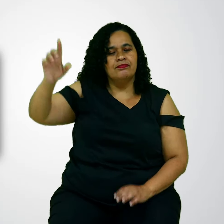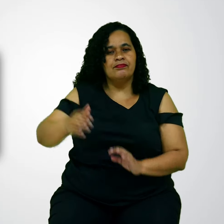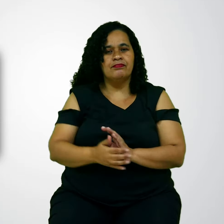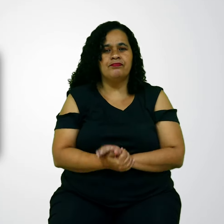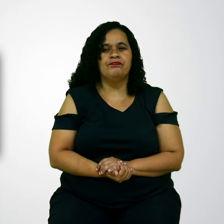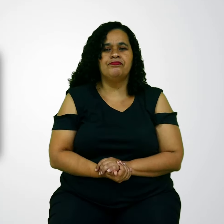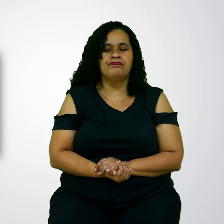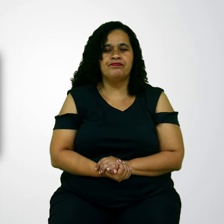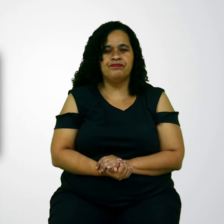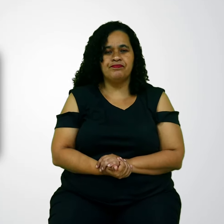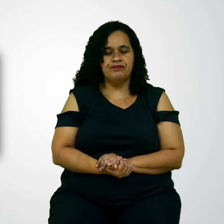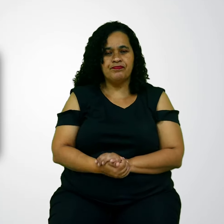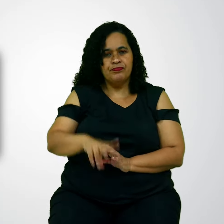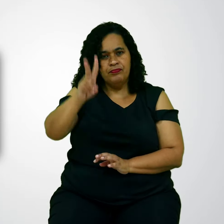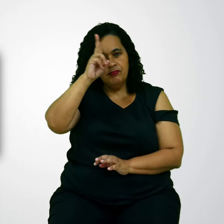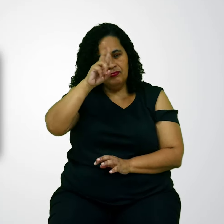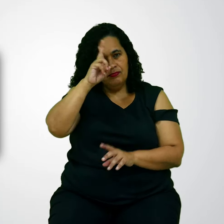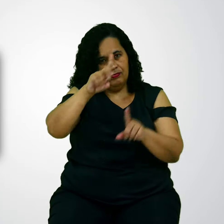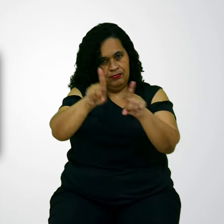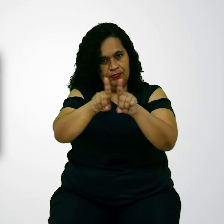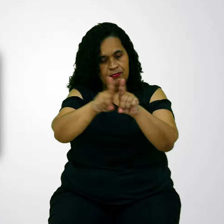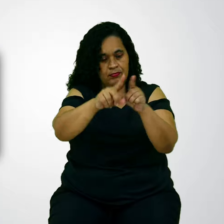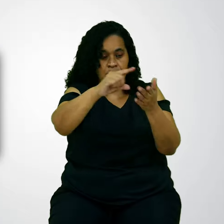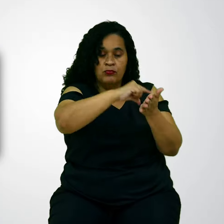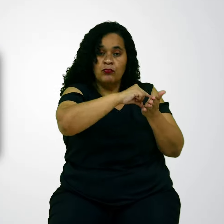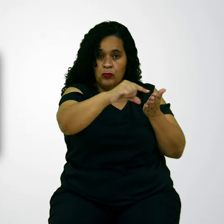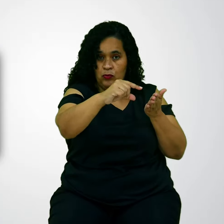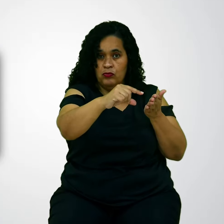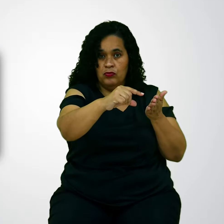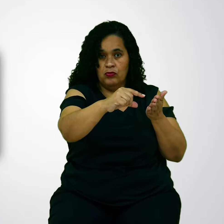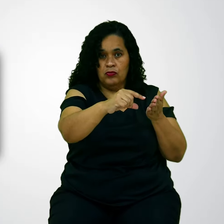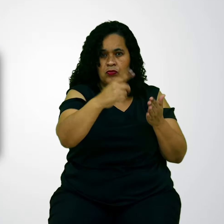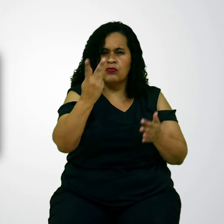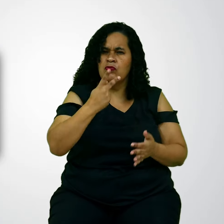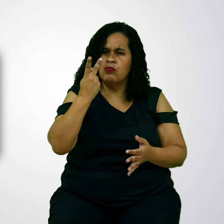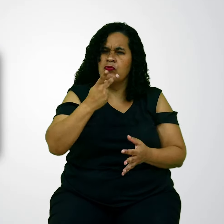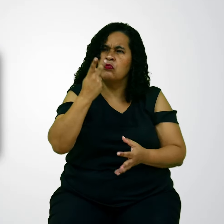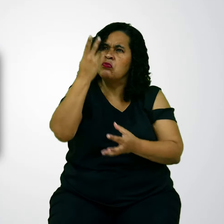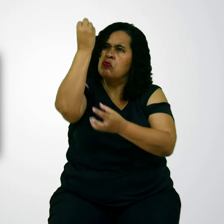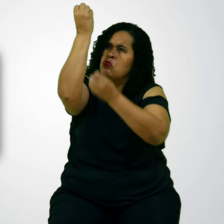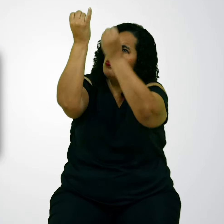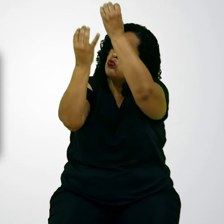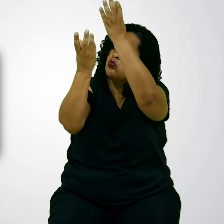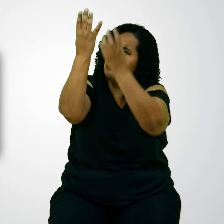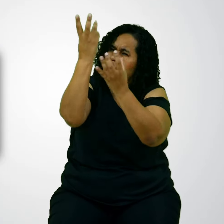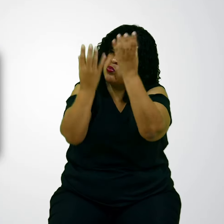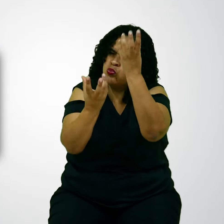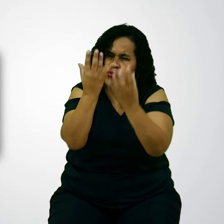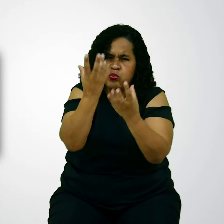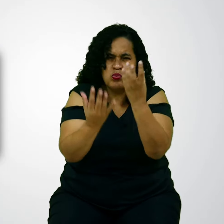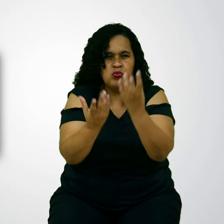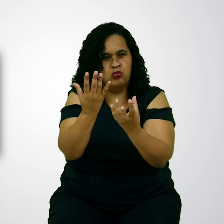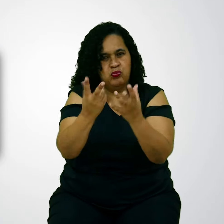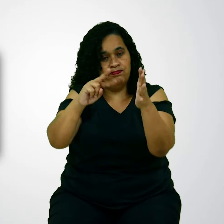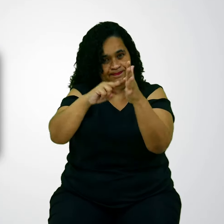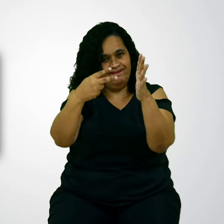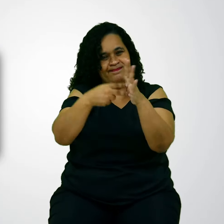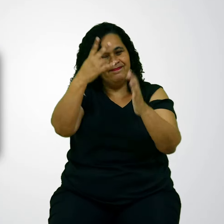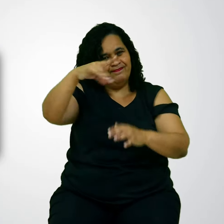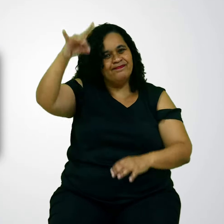Eu me lembro de um versículo bíblico, ele é sobre fogo, né? Não é só outro símbolo do Espírito, né? Não é o vento, mas